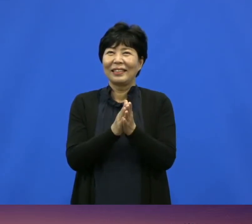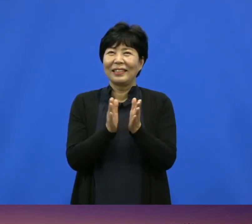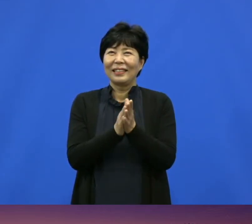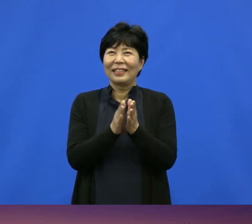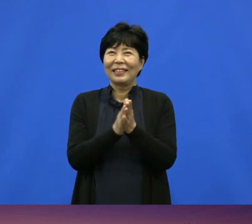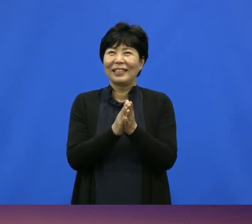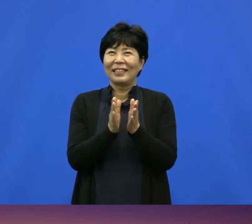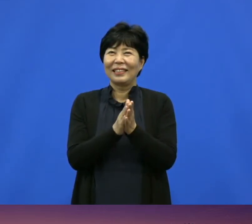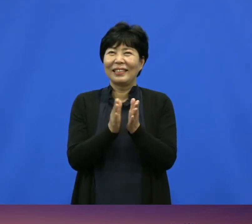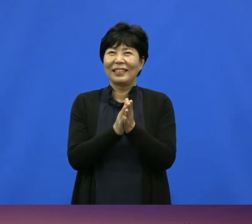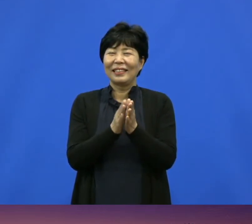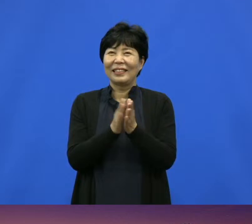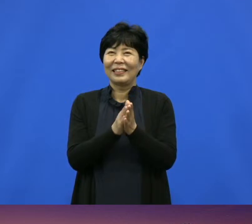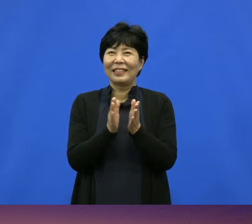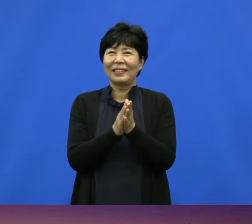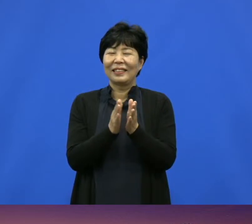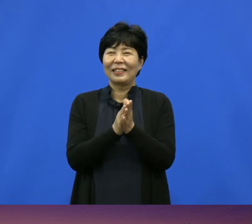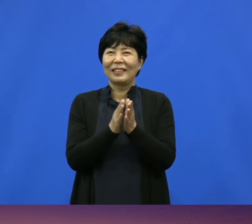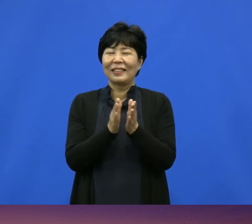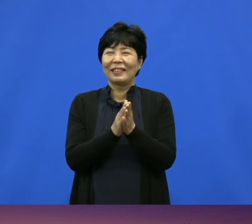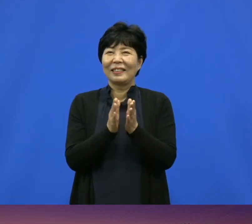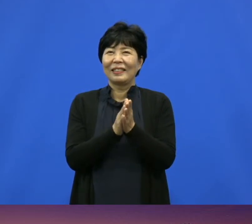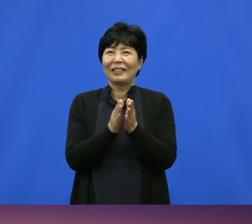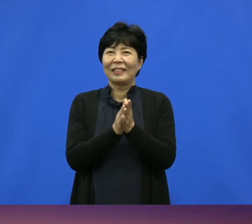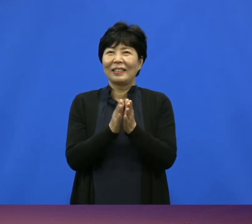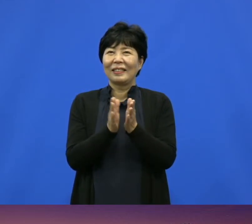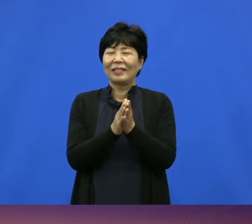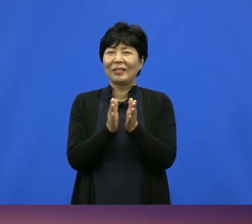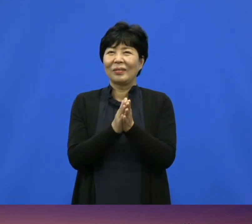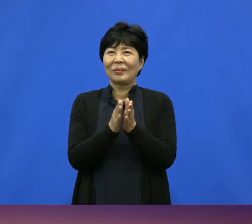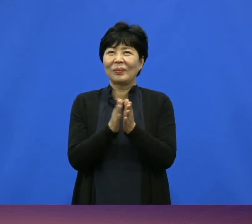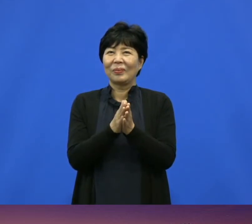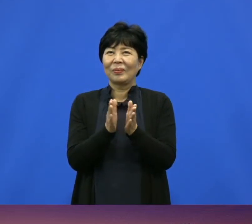다른 곳에도 많이 있습니다. 유모차 부대. 네.